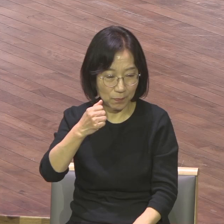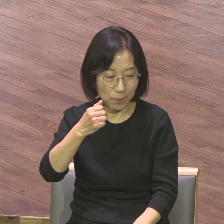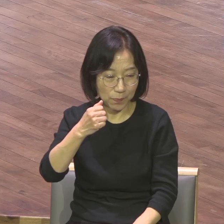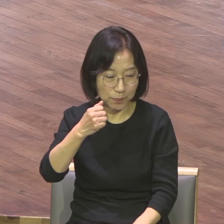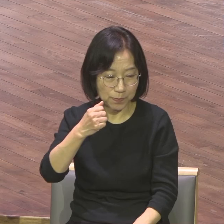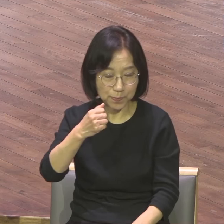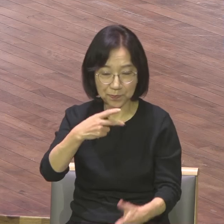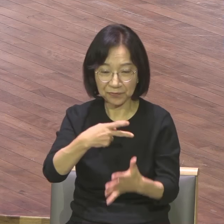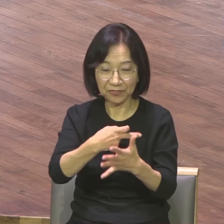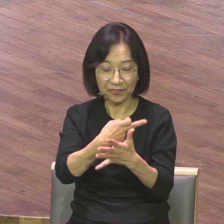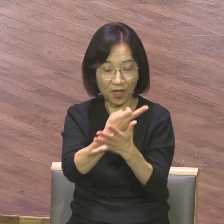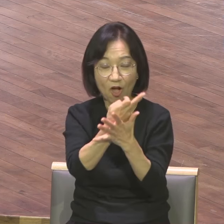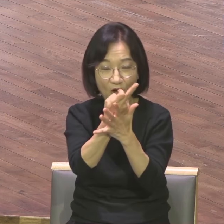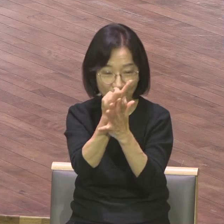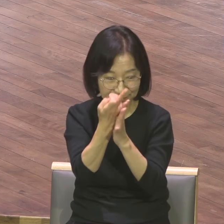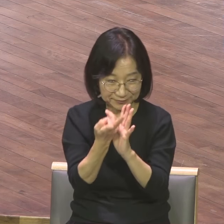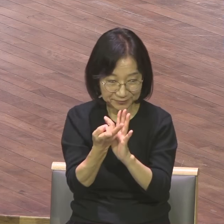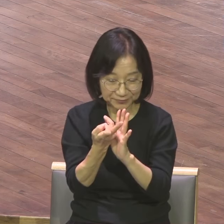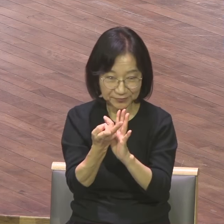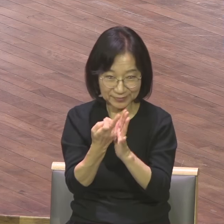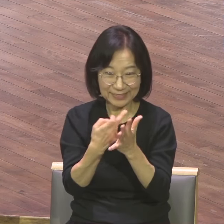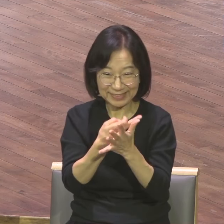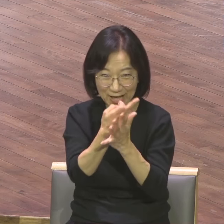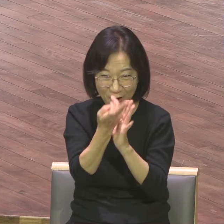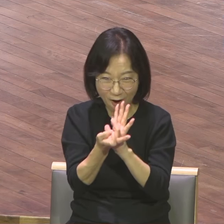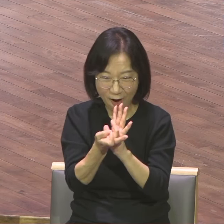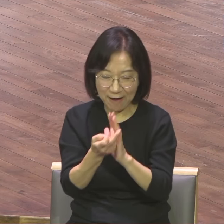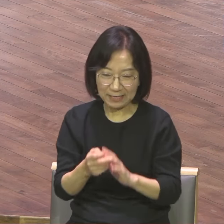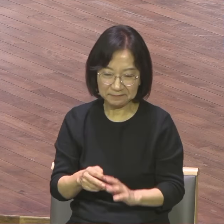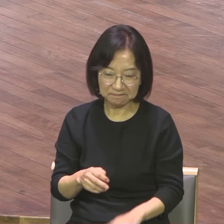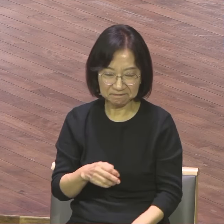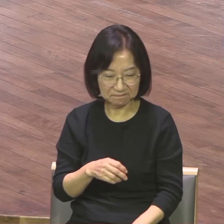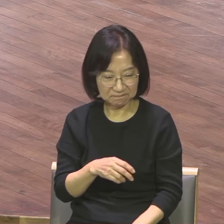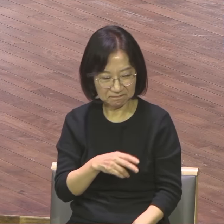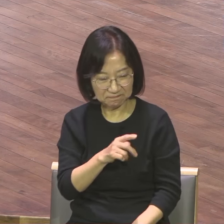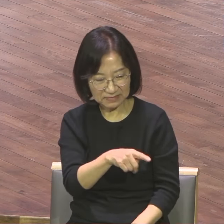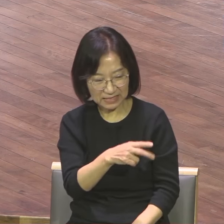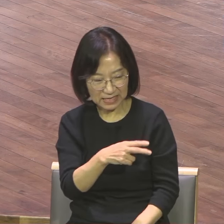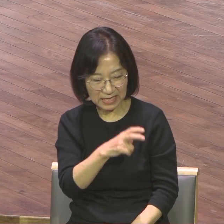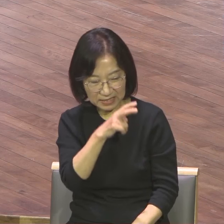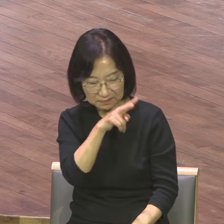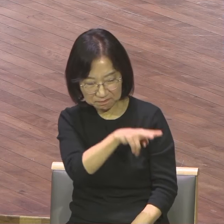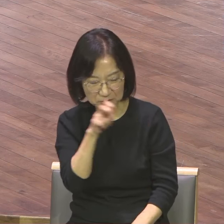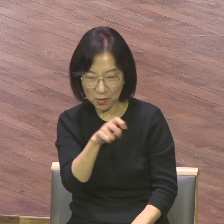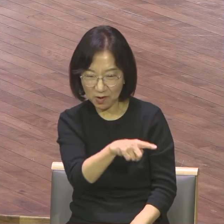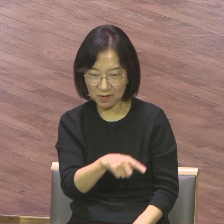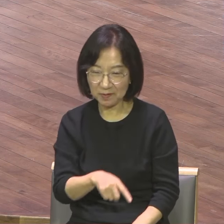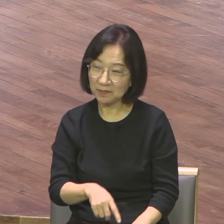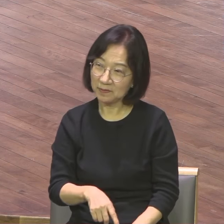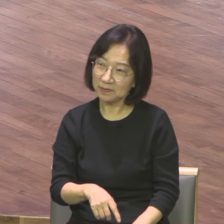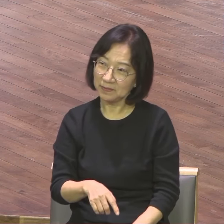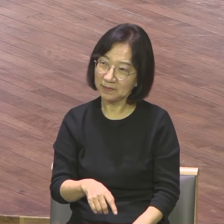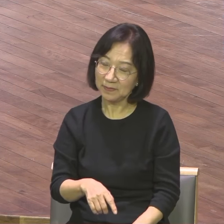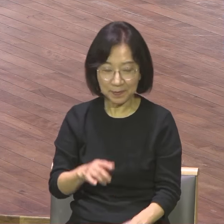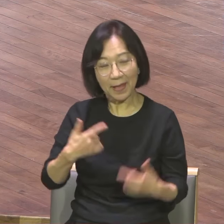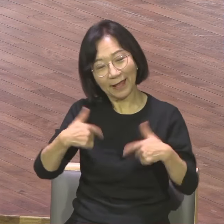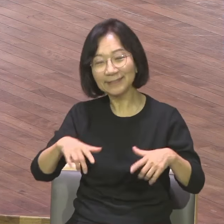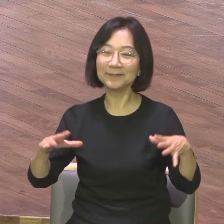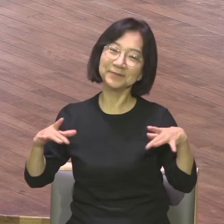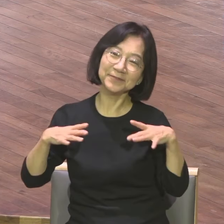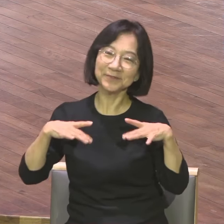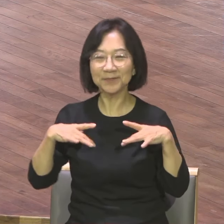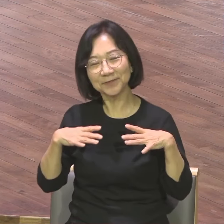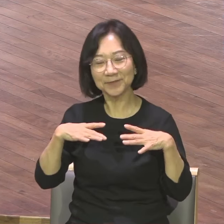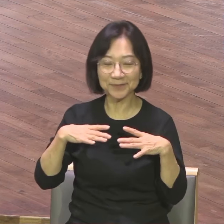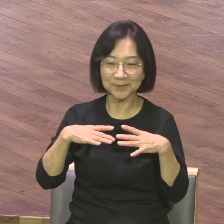형들 도와주러 갔는데 형들이 평소 때 시기가 많았어요. 이 요셉이 지잘났다 하니까 아버지 앞에서